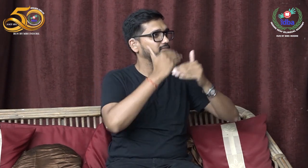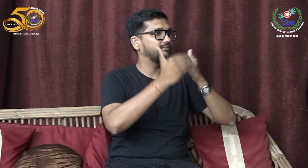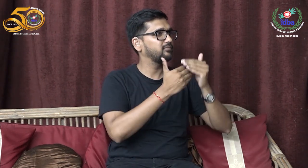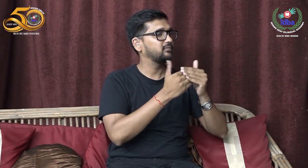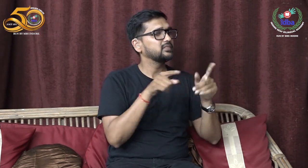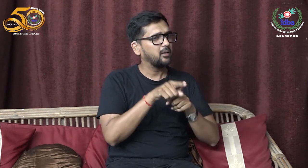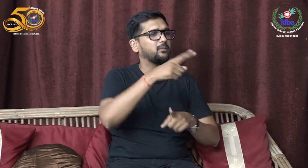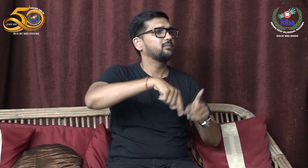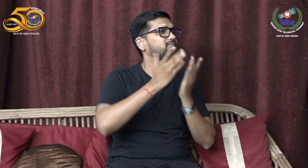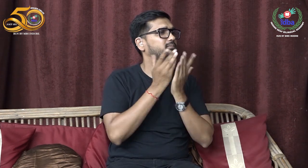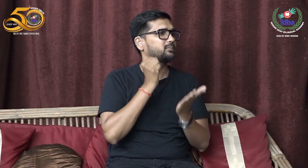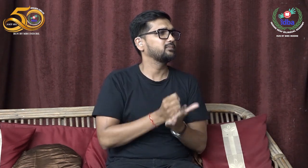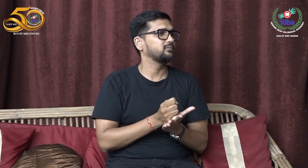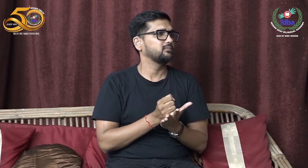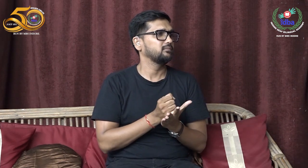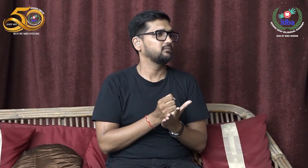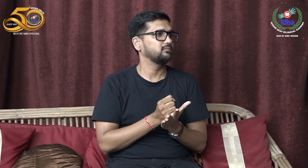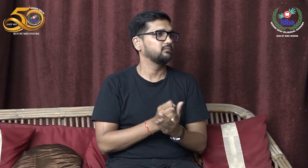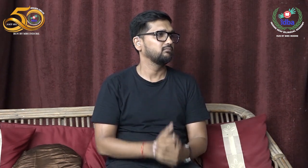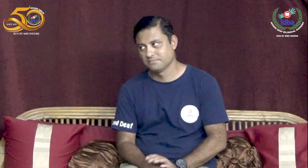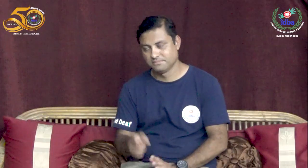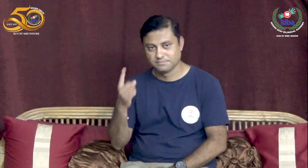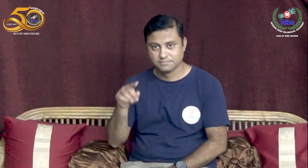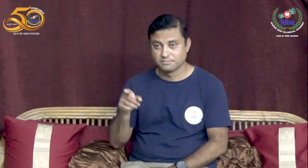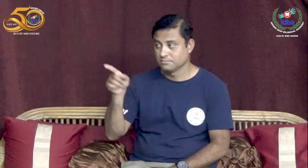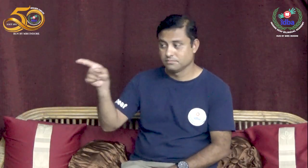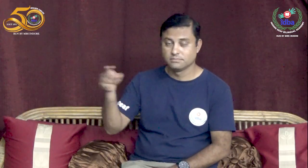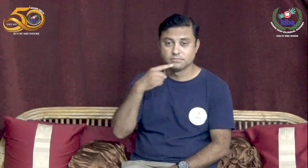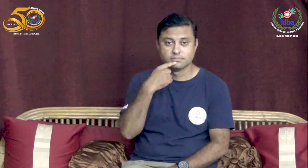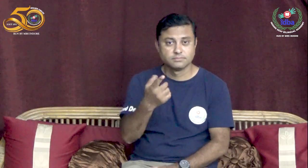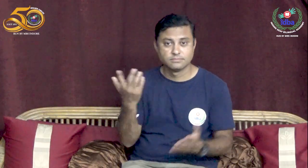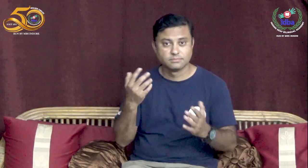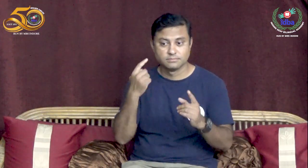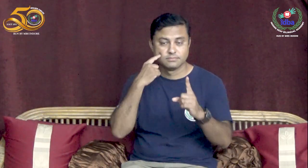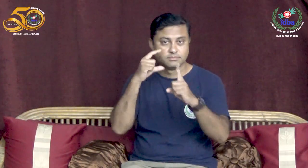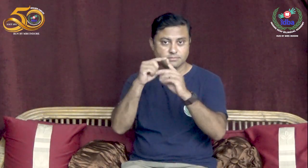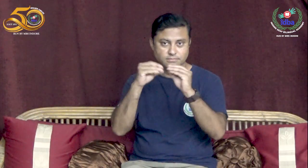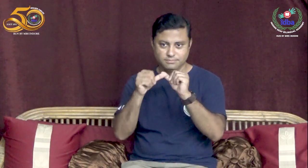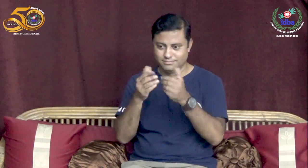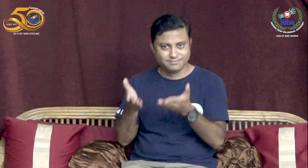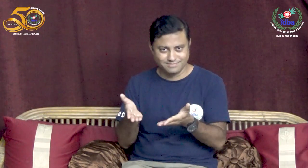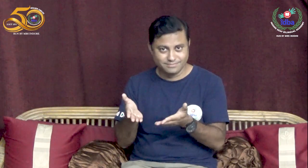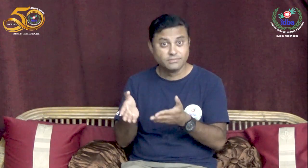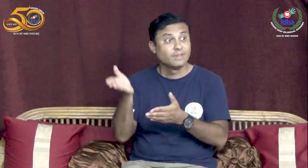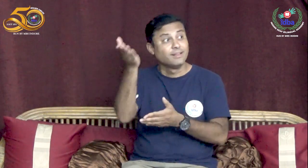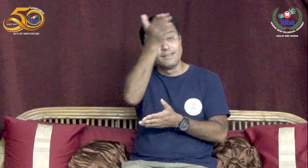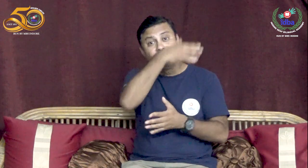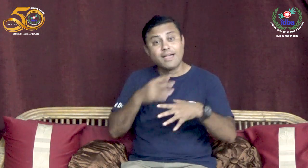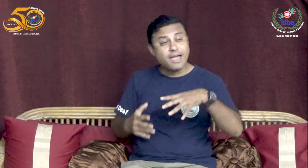क्या है, आगे बढ़ें। और सबको पढ़ना ज़रूरी ही है। जी हाँ, ये क्या कह रहे हैं कि IDBA में यहाँ पर